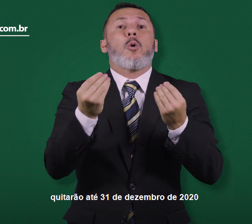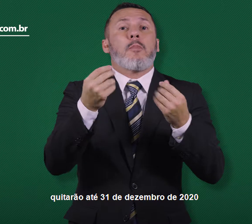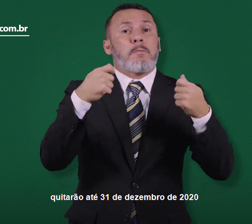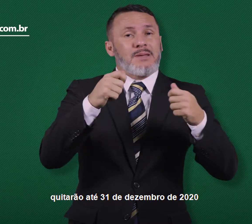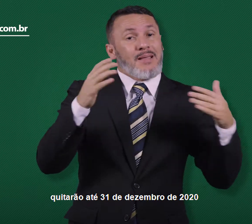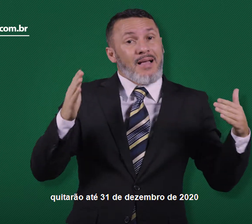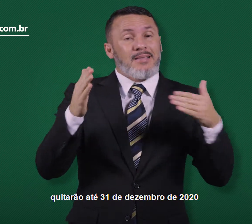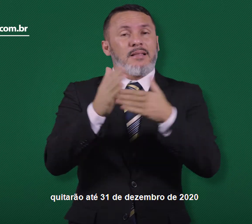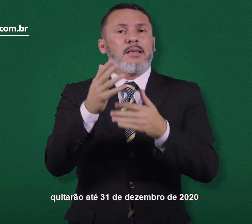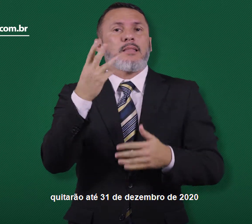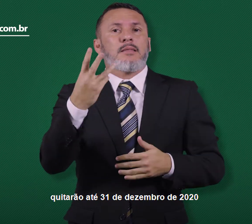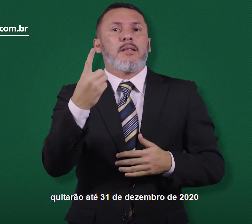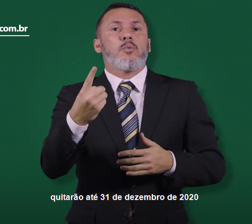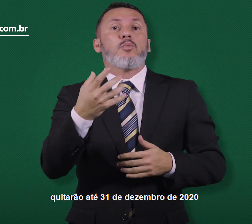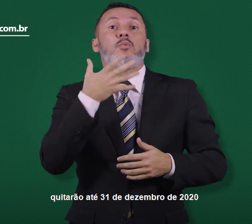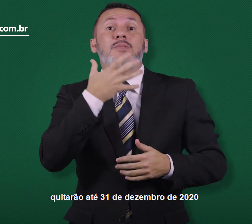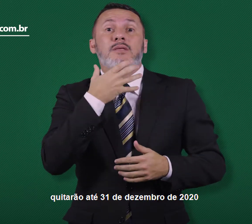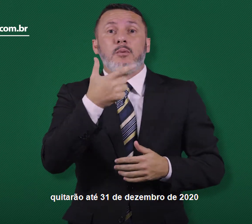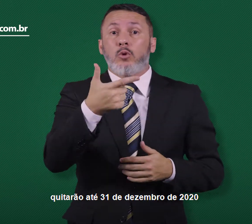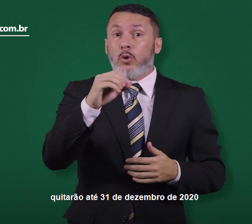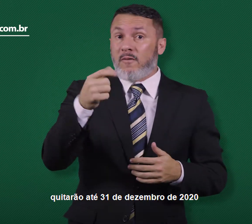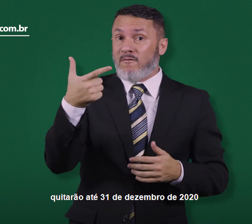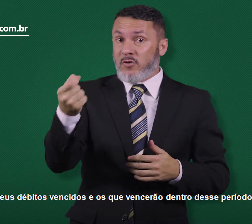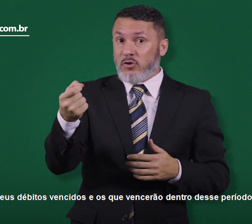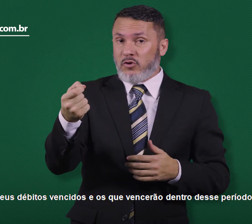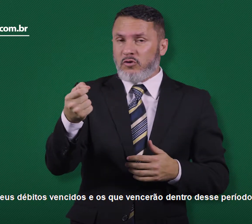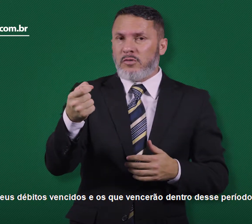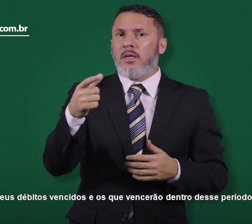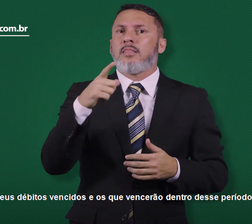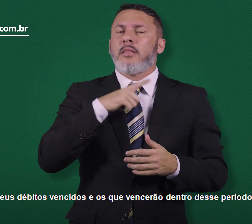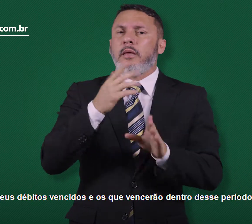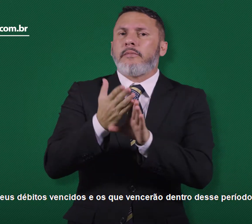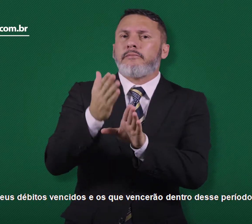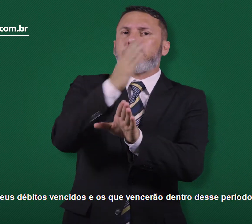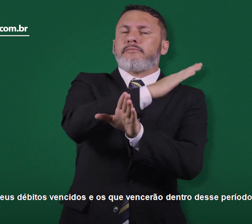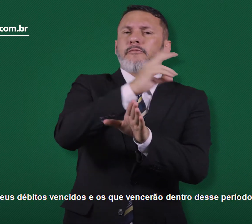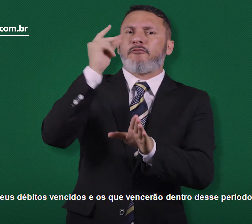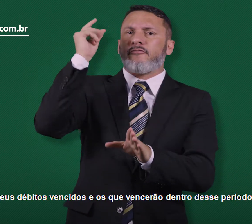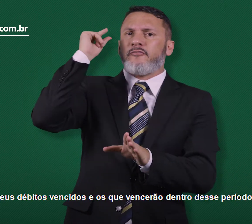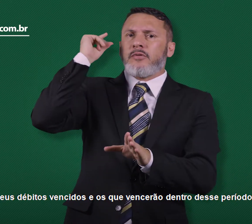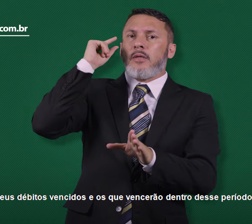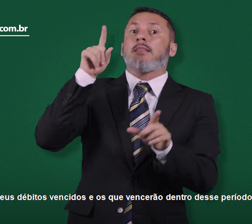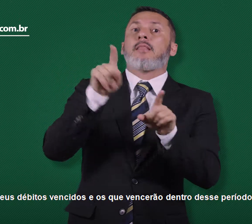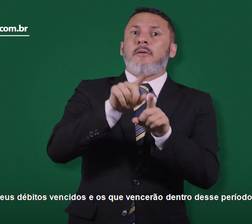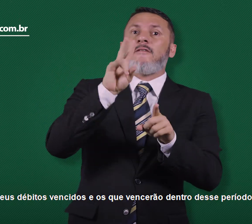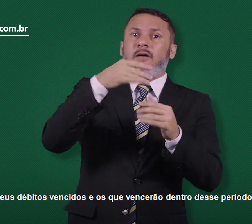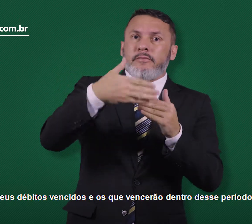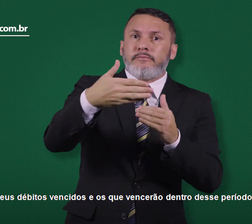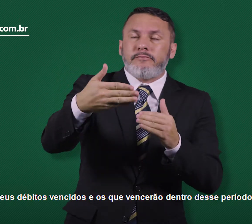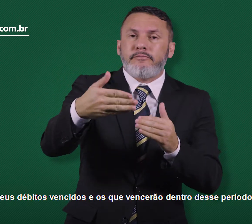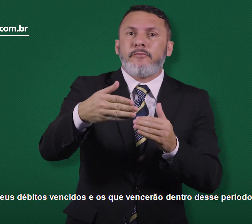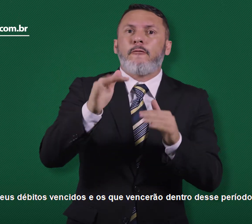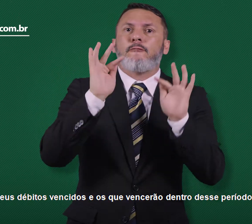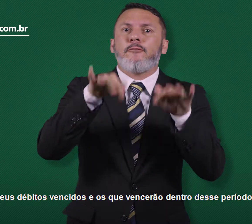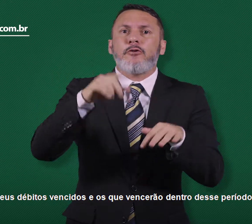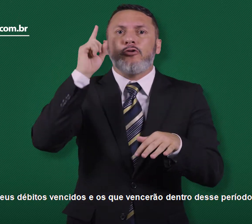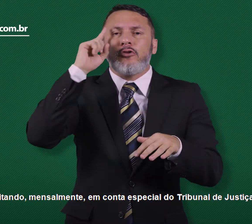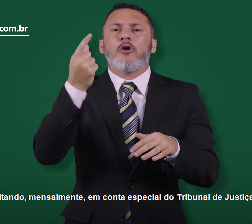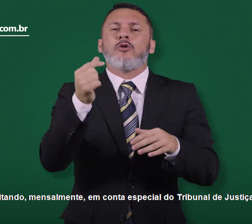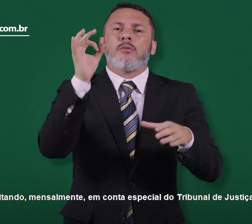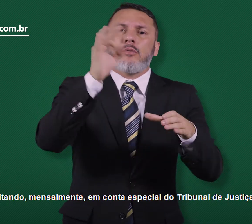quitarão até 31 de dezembro de 2020 seus débitos vencidos e os que vencerão dentro desse